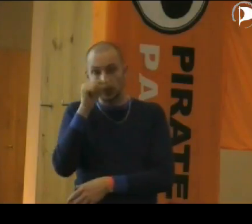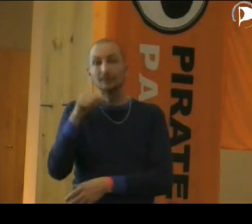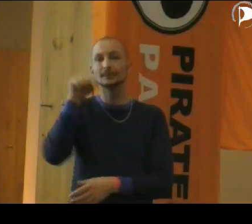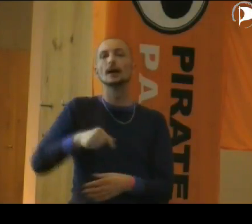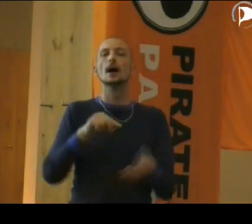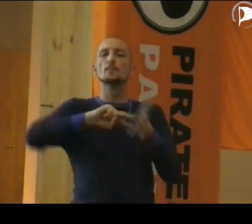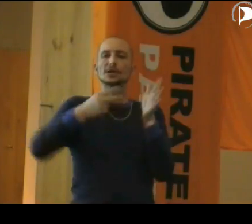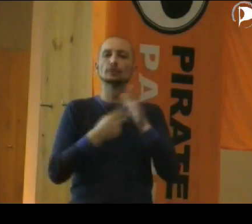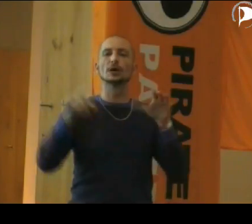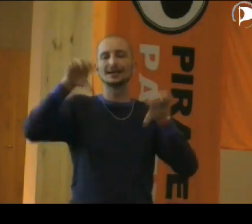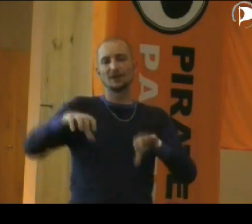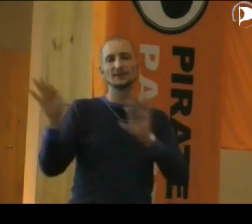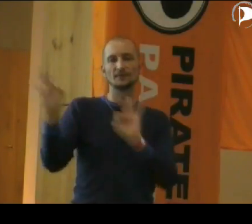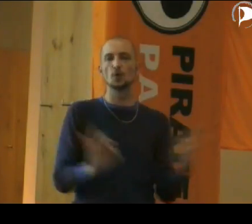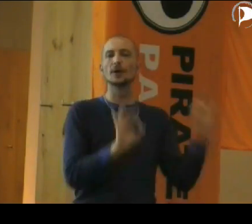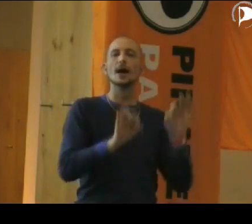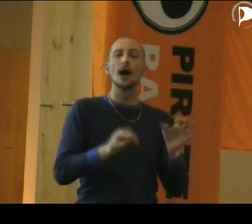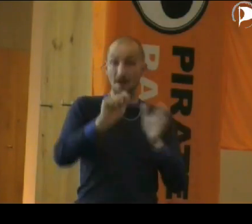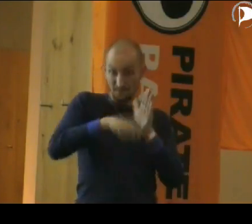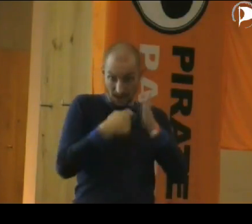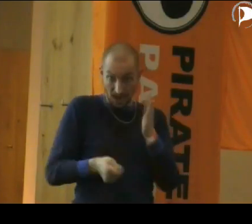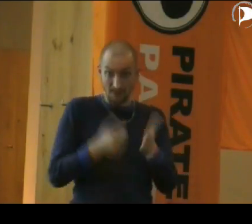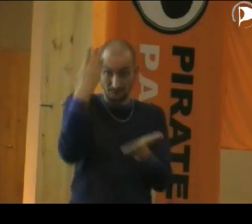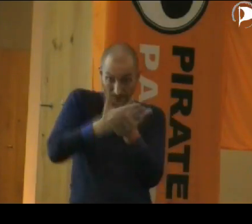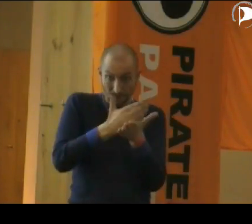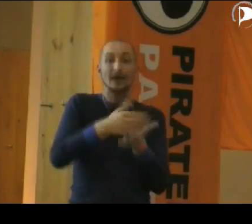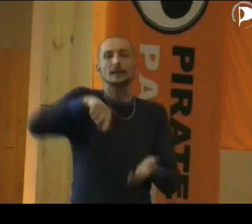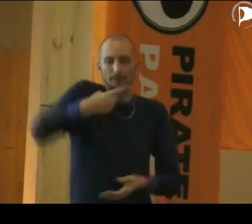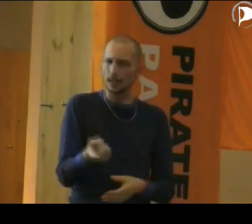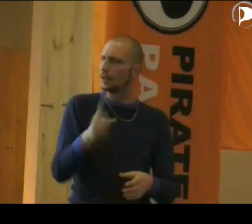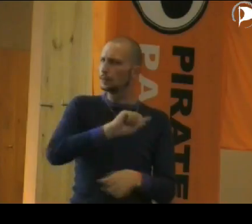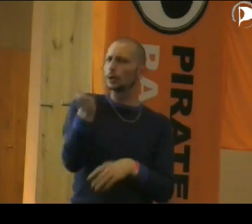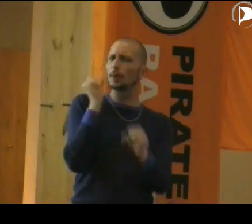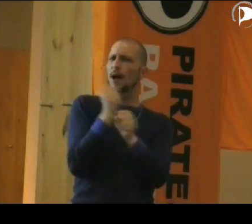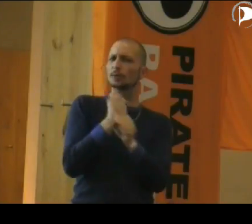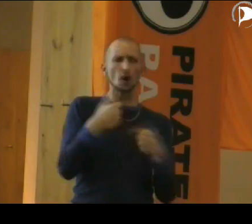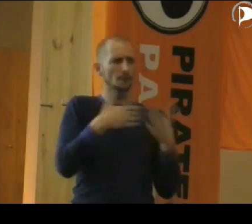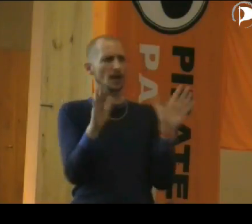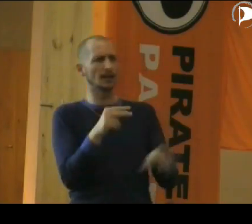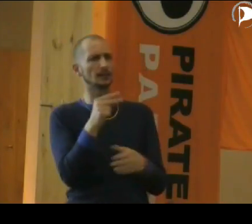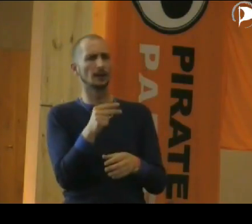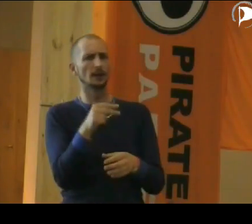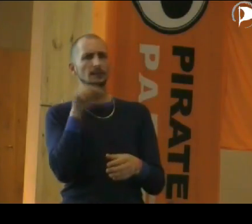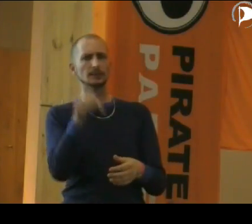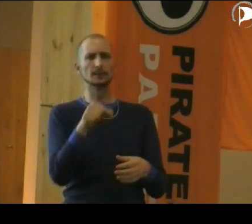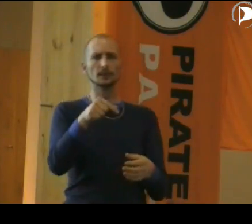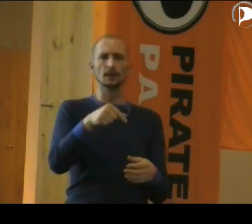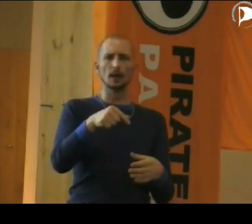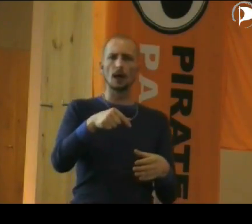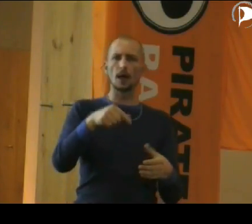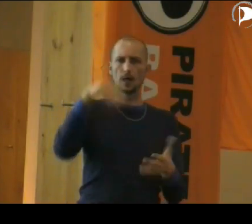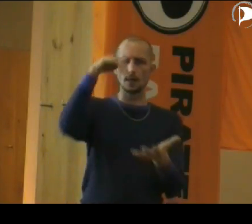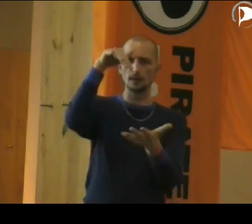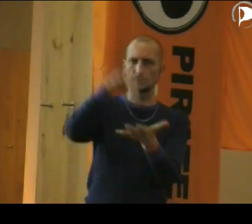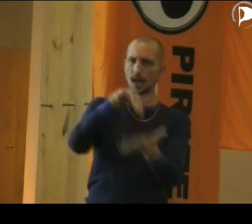passt dort allerdings nach der wahl dann irgendwie nichts gemacht zunächst nicht mehr sehen nicht nur noch nie angekommen ist und erst in den